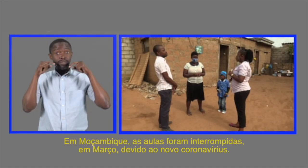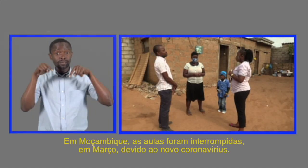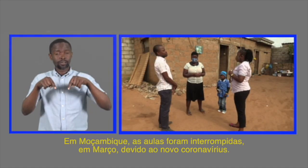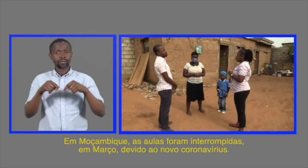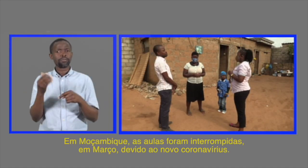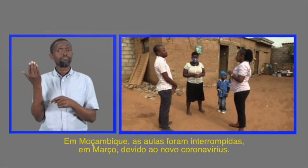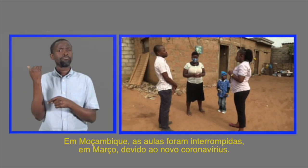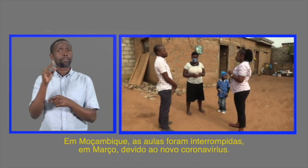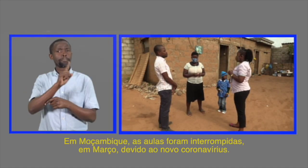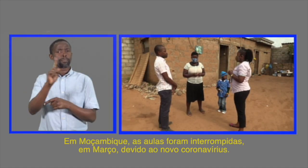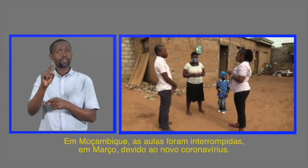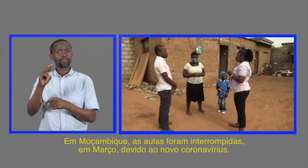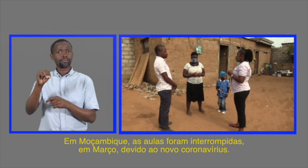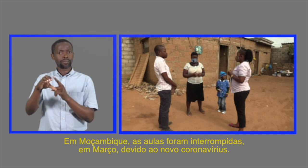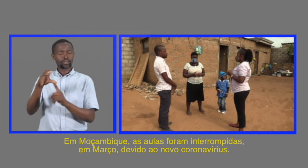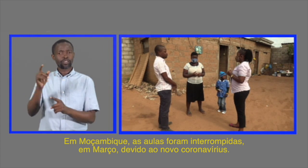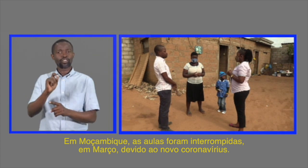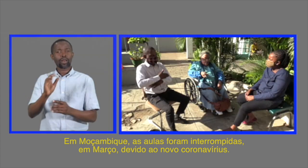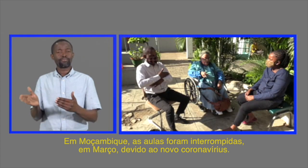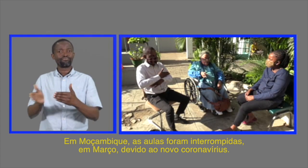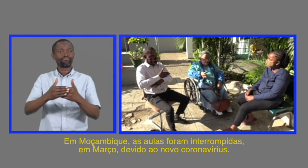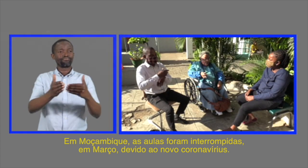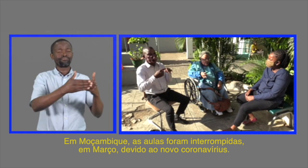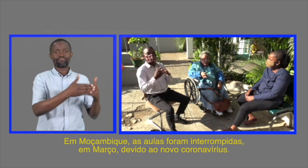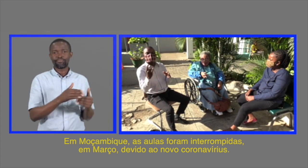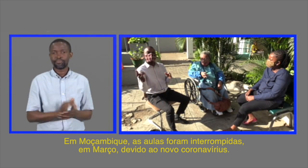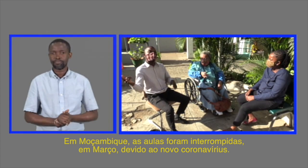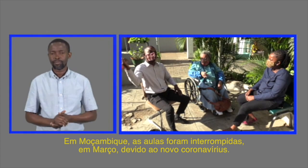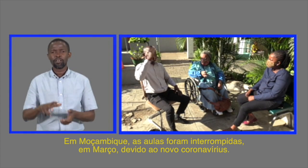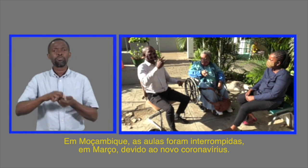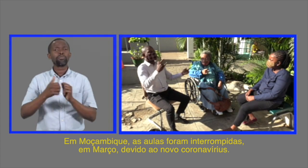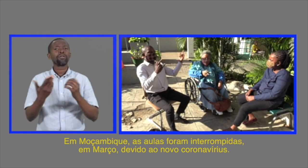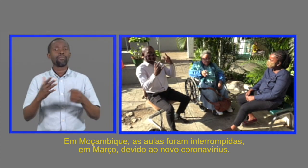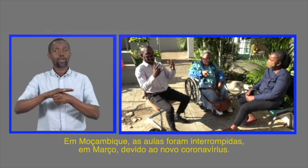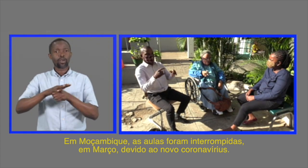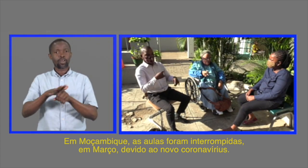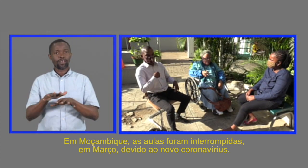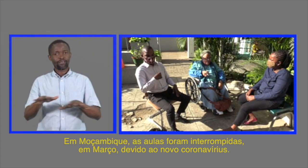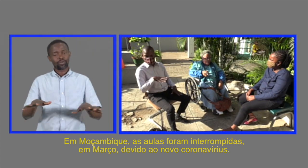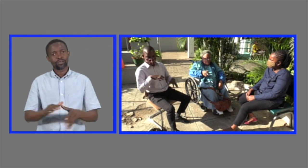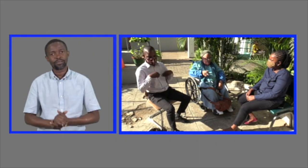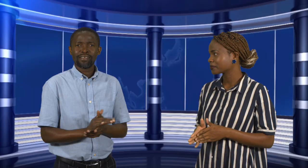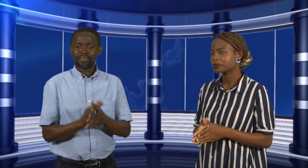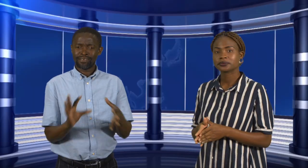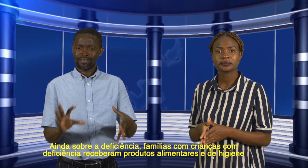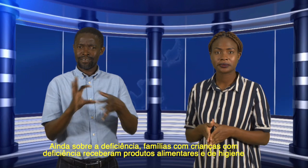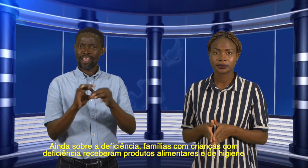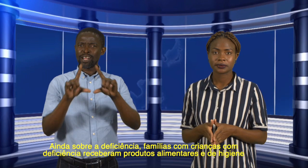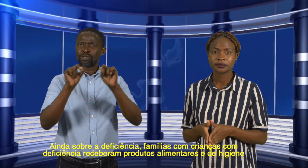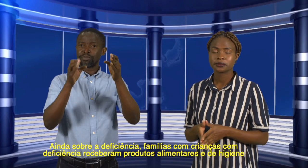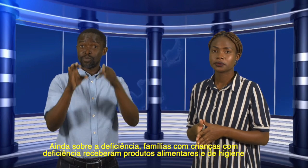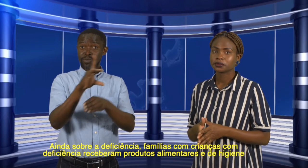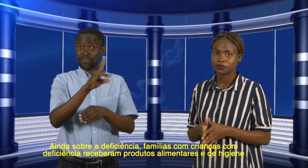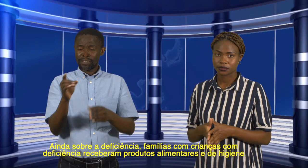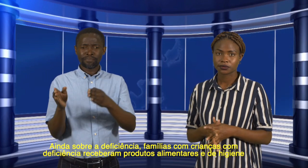Em Moçambique, as aulas foram interrompidas em março devido ao novo coronavírus. Ainda